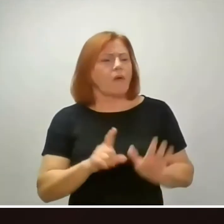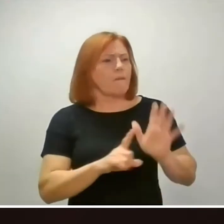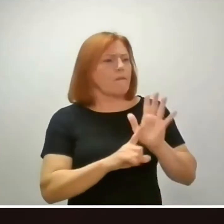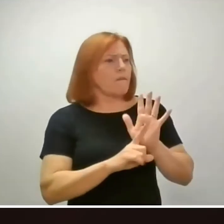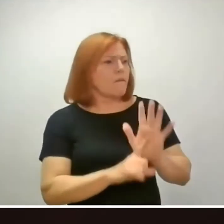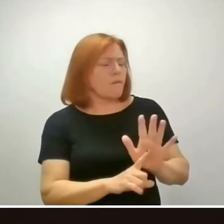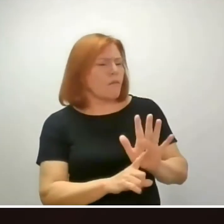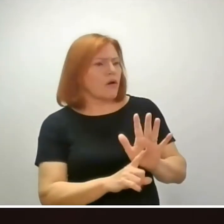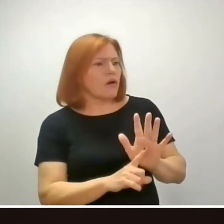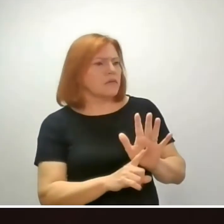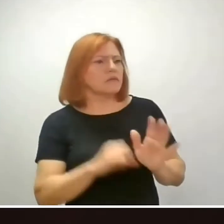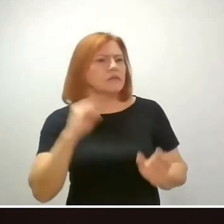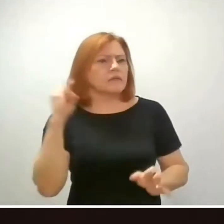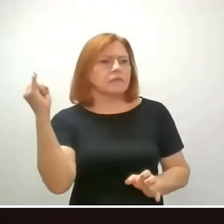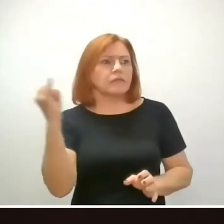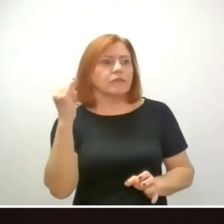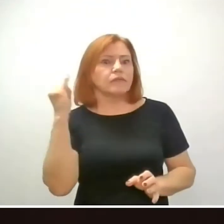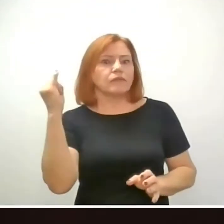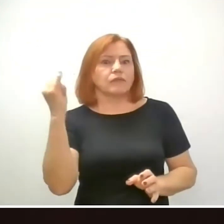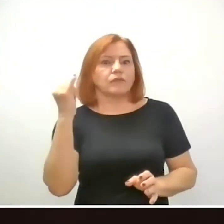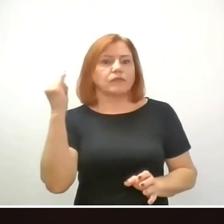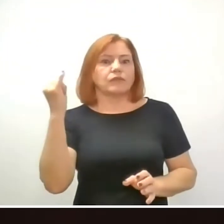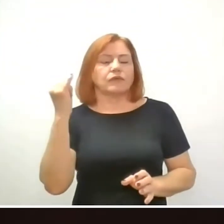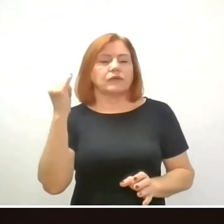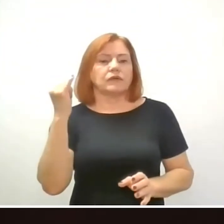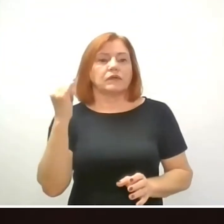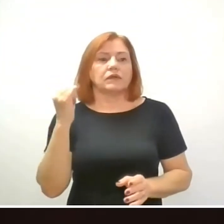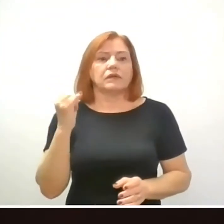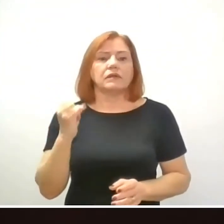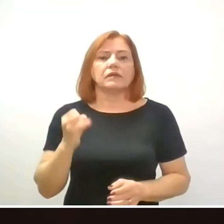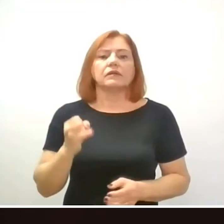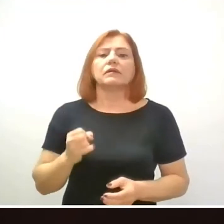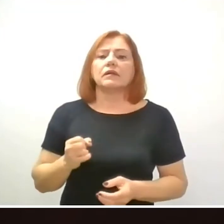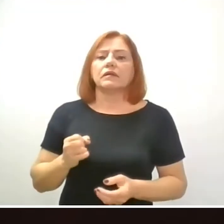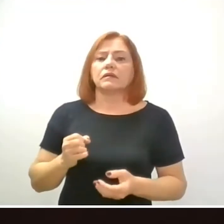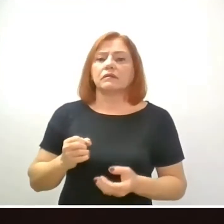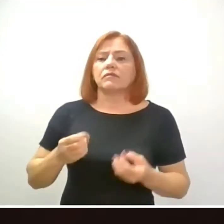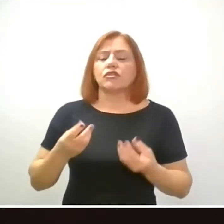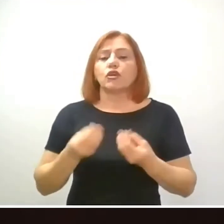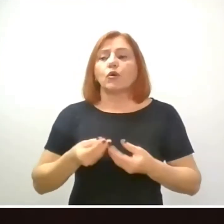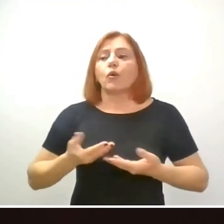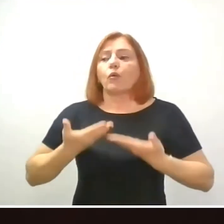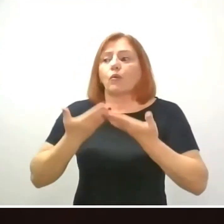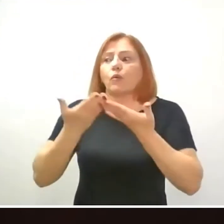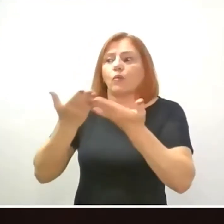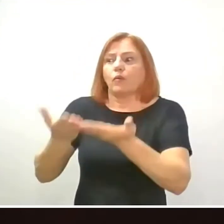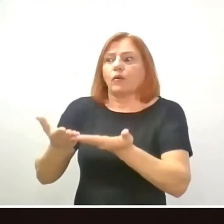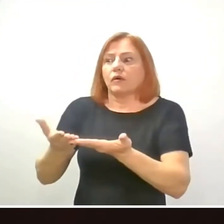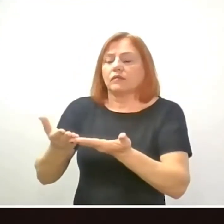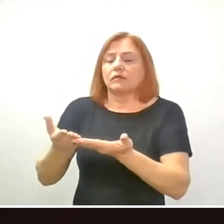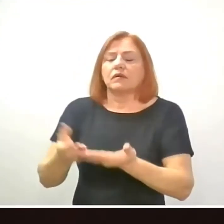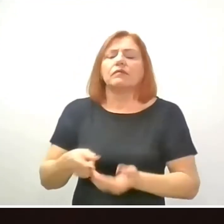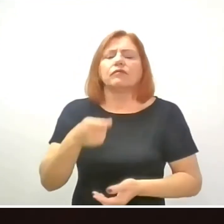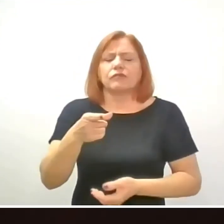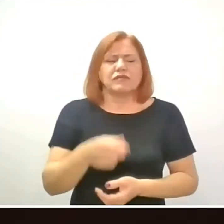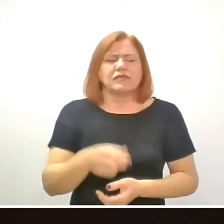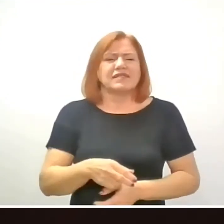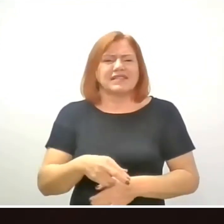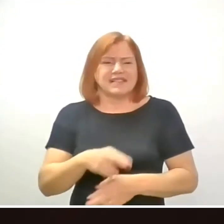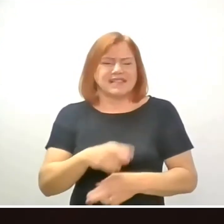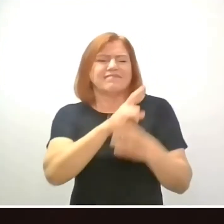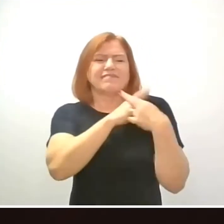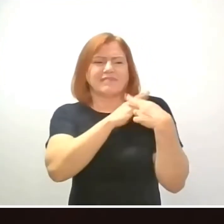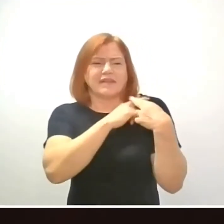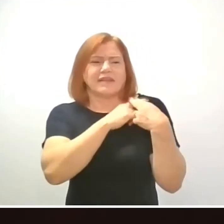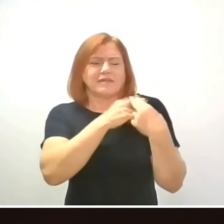se você for encarregado de pregar evangelho, se você for encarregado de orar com as pessoas, se você for encarregado de fazer comportagem, levar o